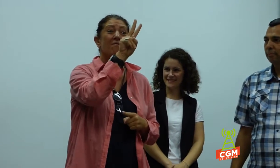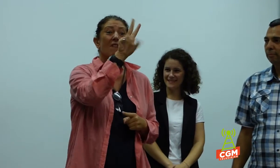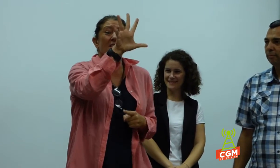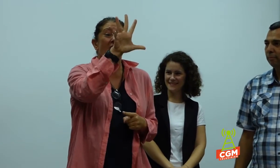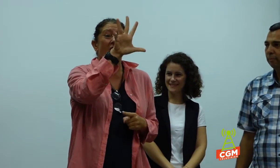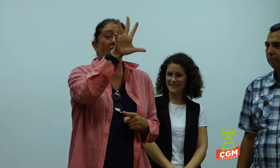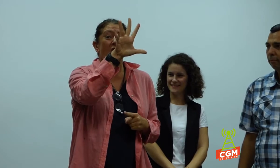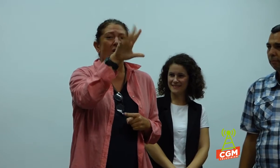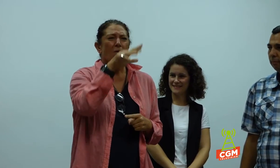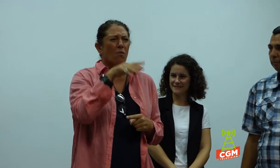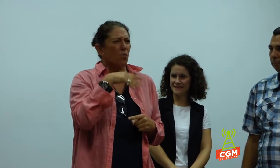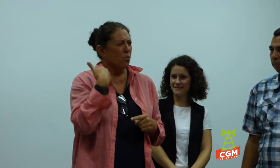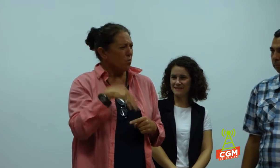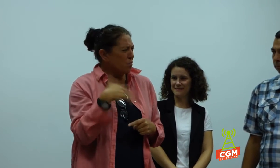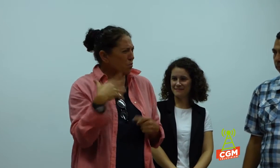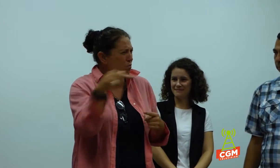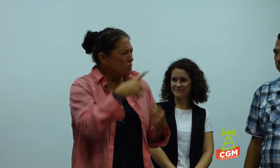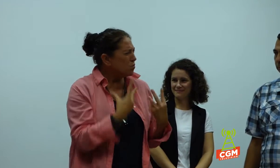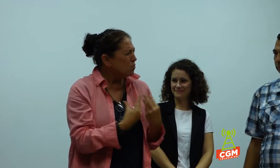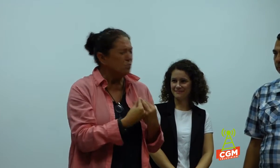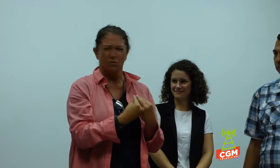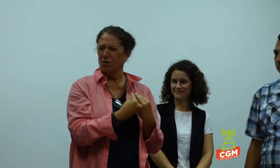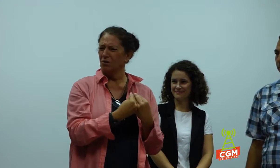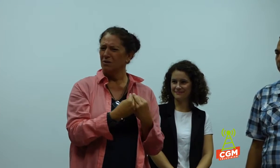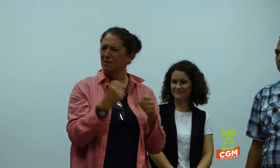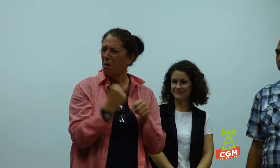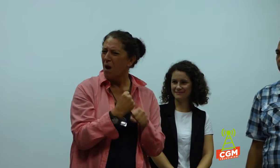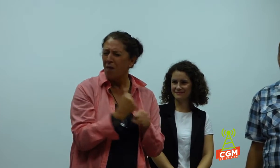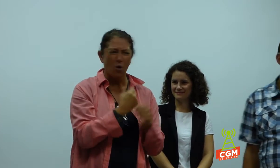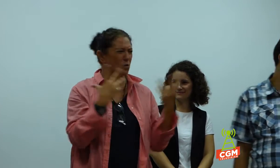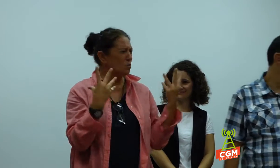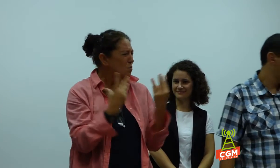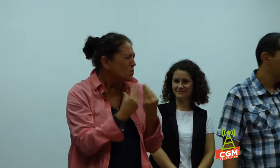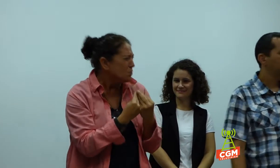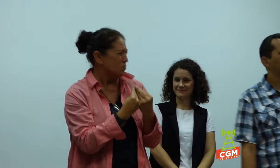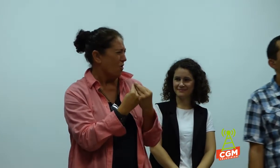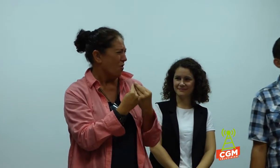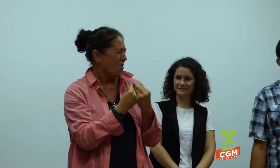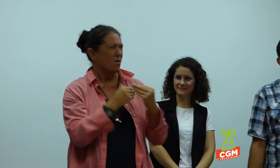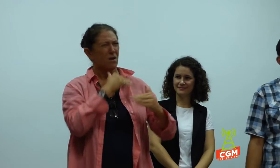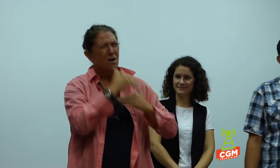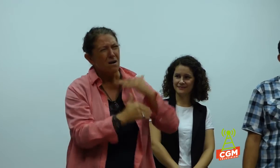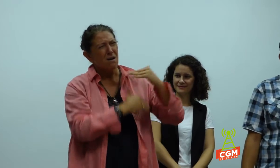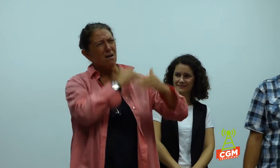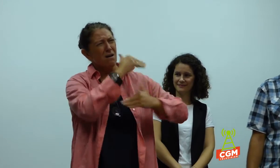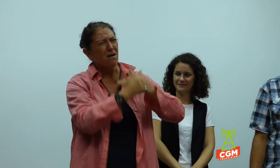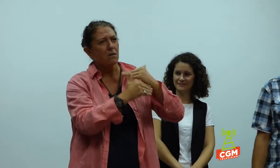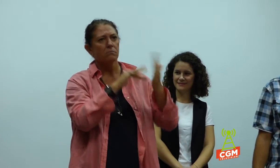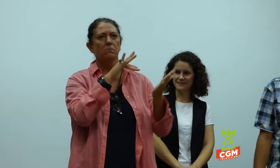la primera vez que hacemos 25 años, 25 aniversario, y que estemos todos unidos trabajando, es